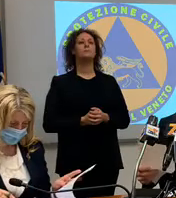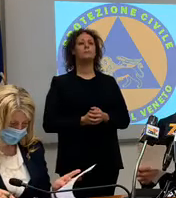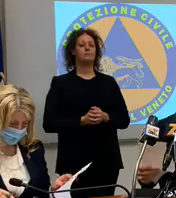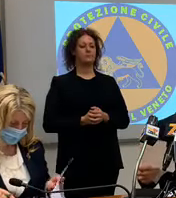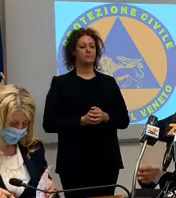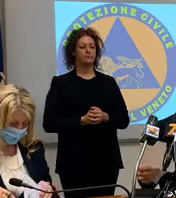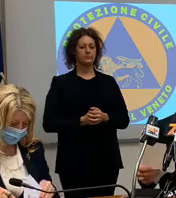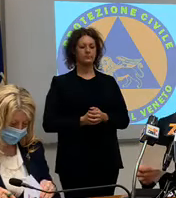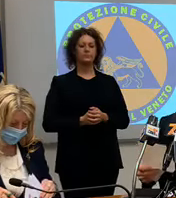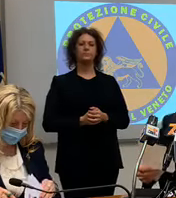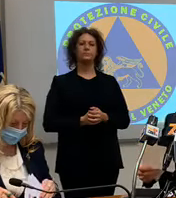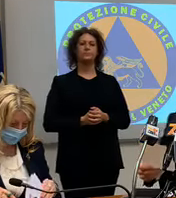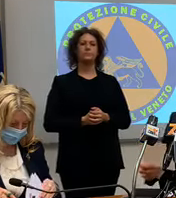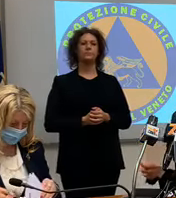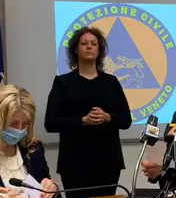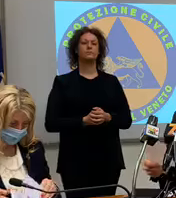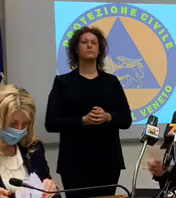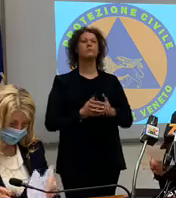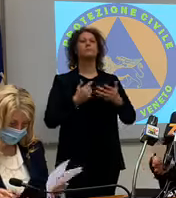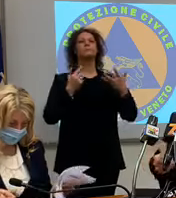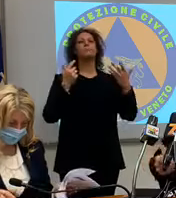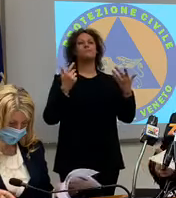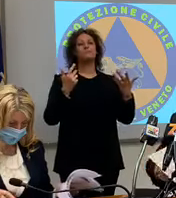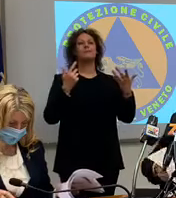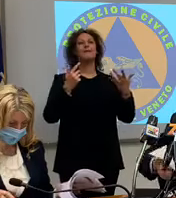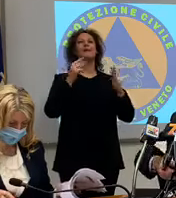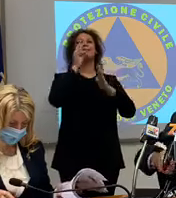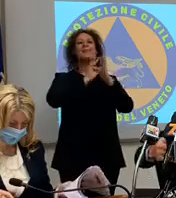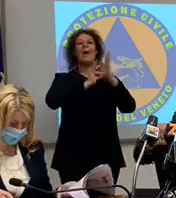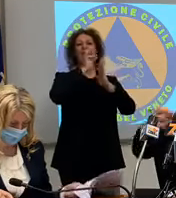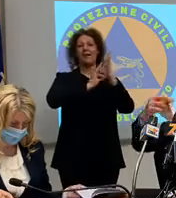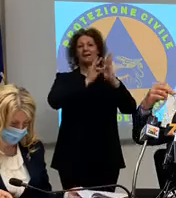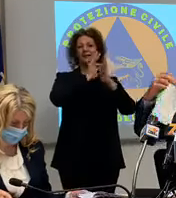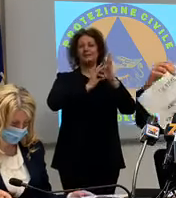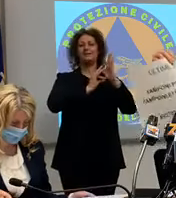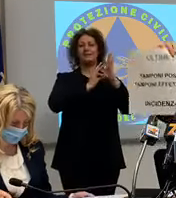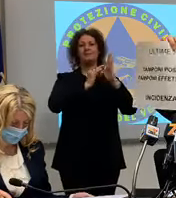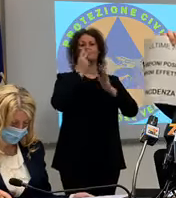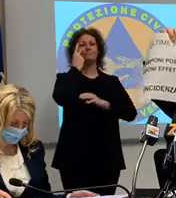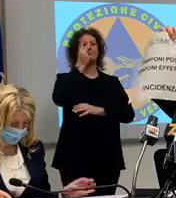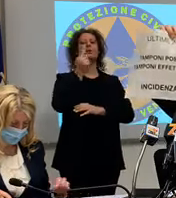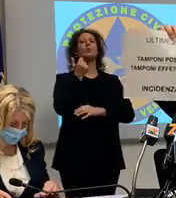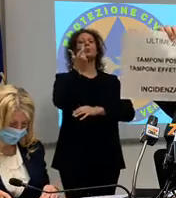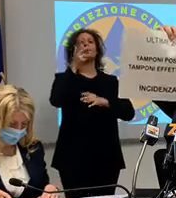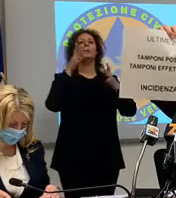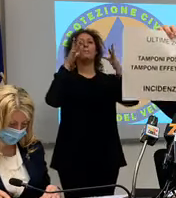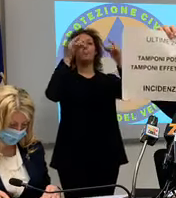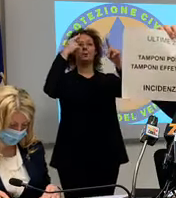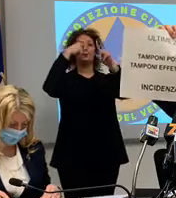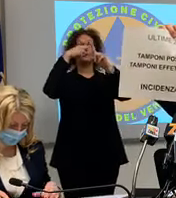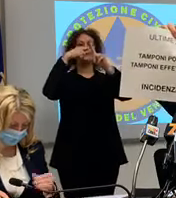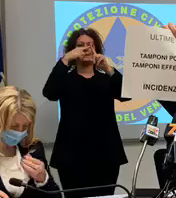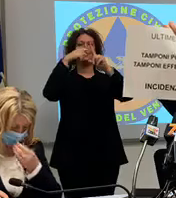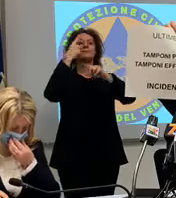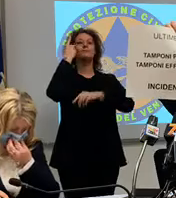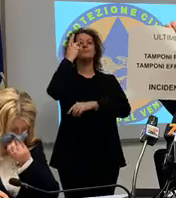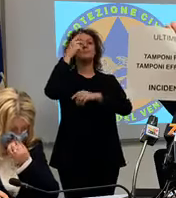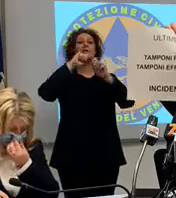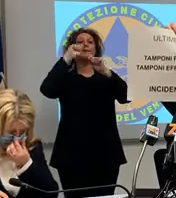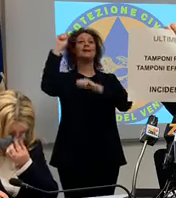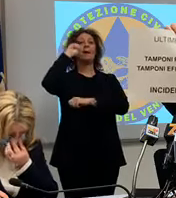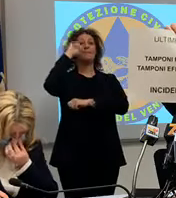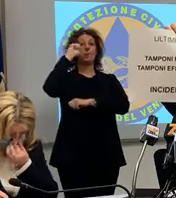che che riprende il solito ragionamento che vi dico sul numero di positivi ci dà che l'incidenza dei positivi sui tamponi è